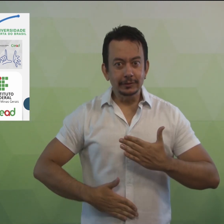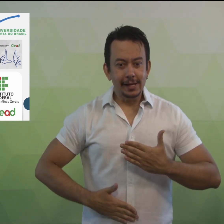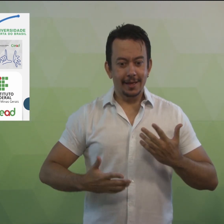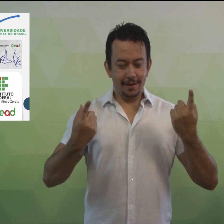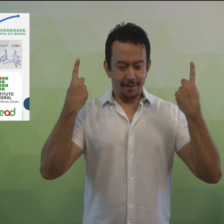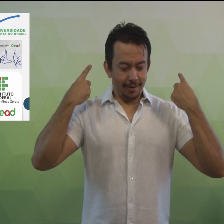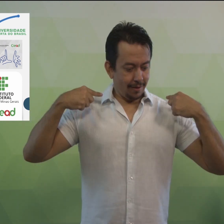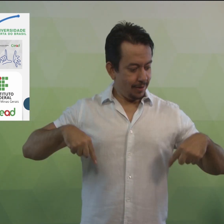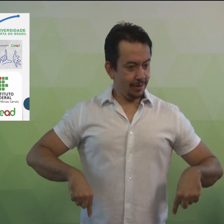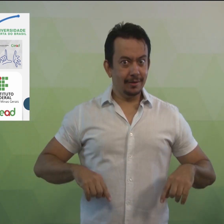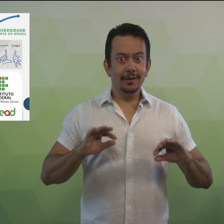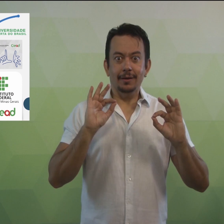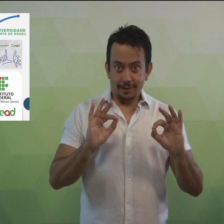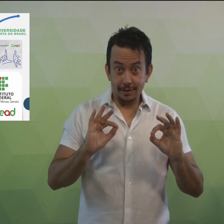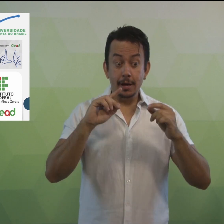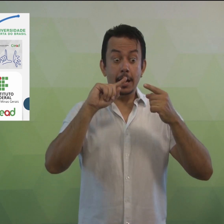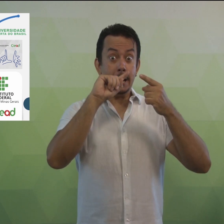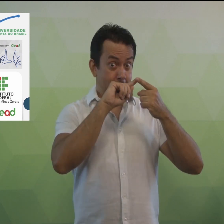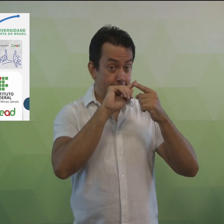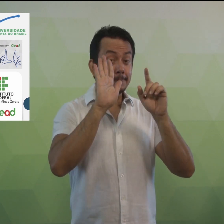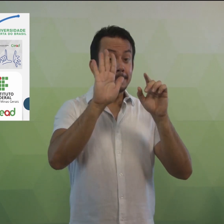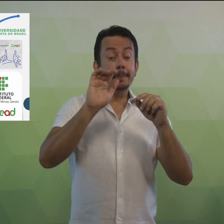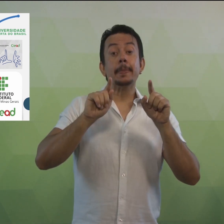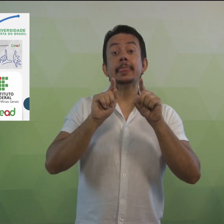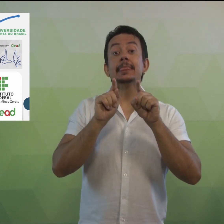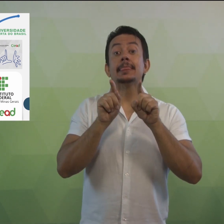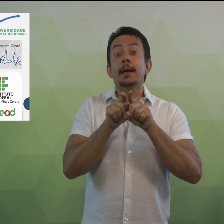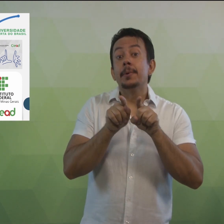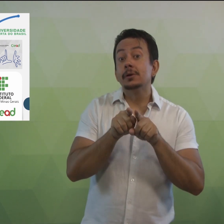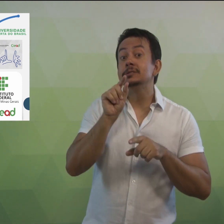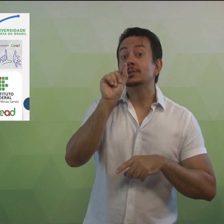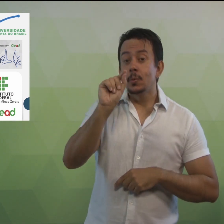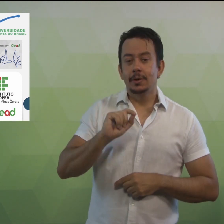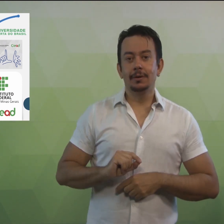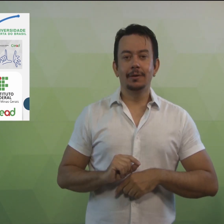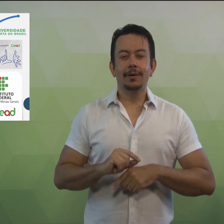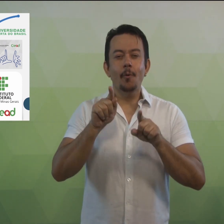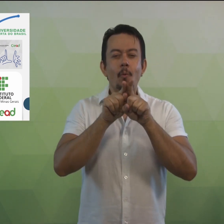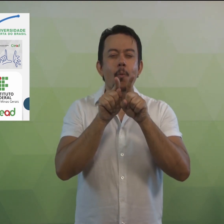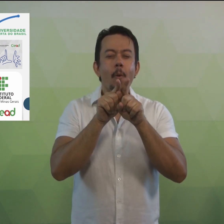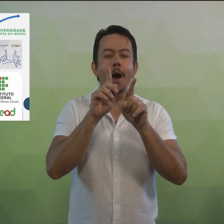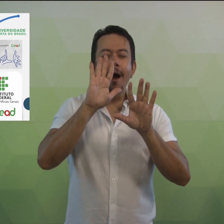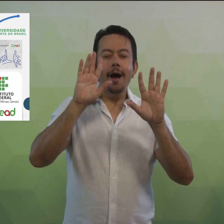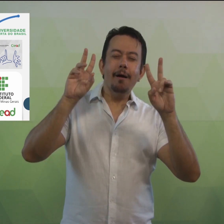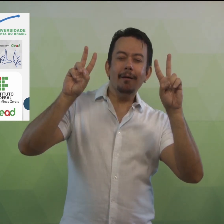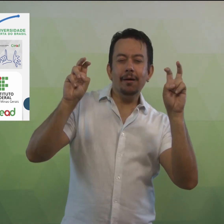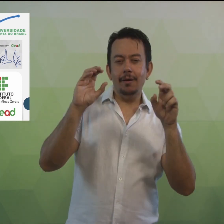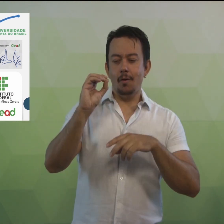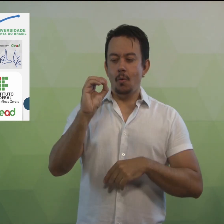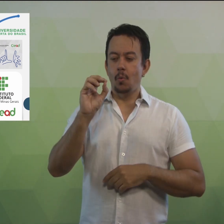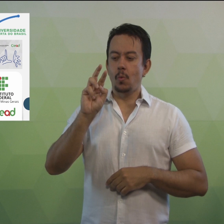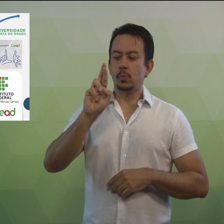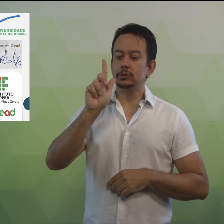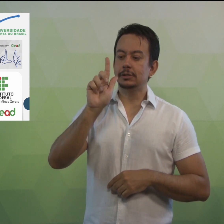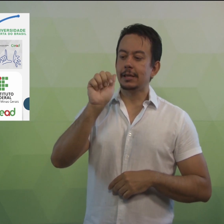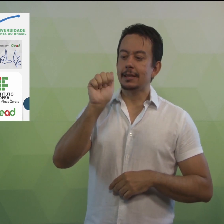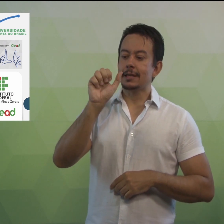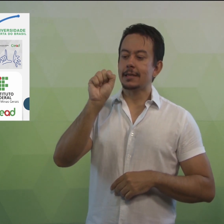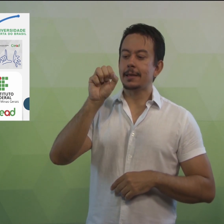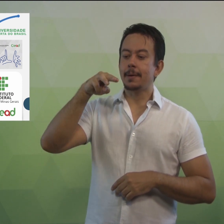sobre isso que nós estaremos estudando agora, essas reações mentais que o nosso corpo manda de estímulo.